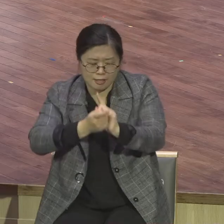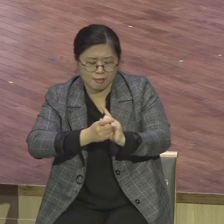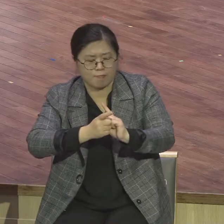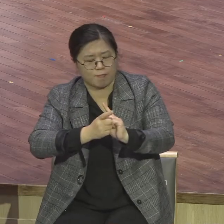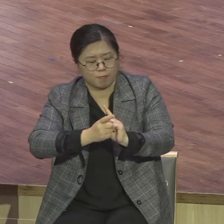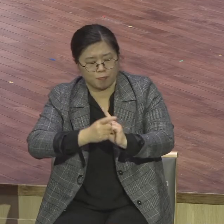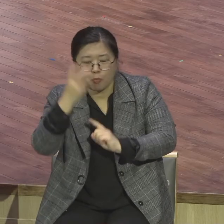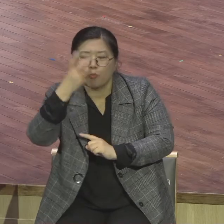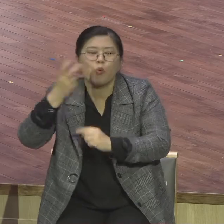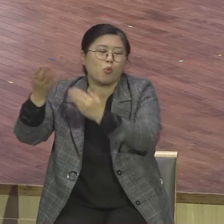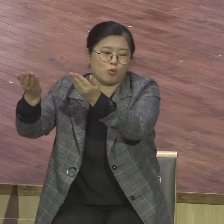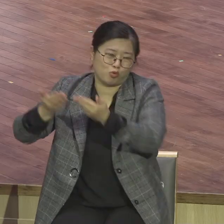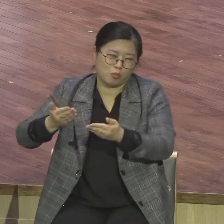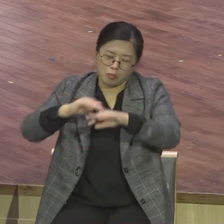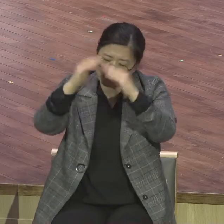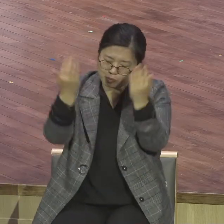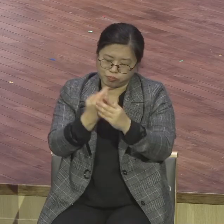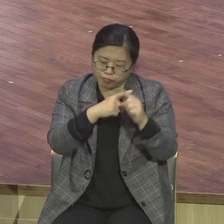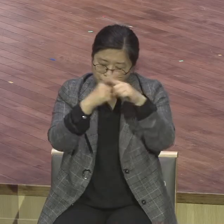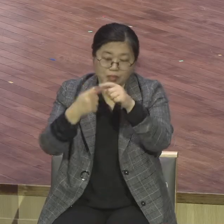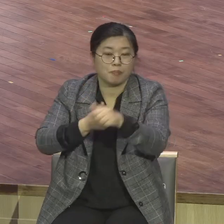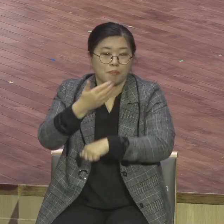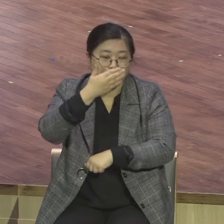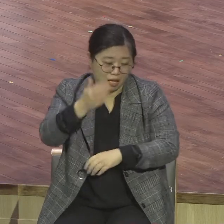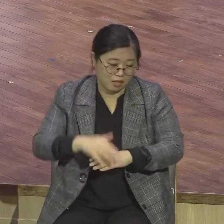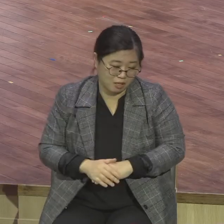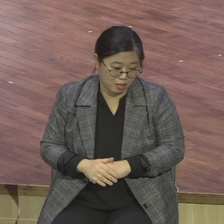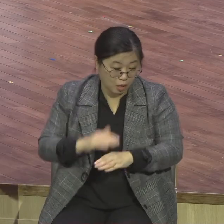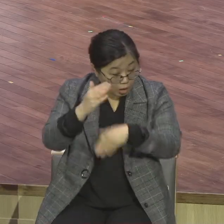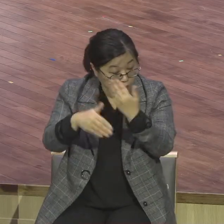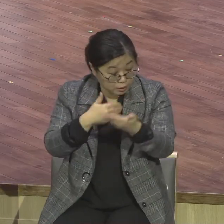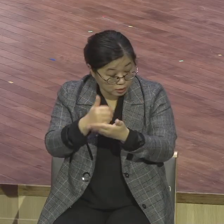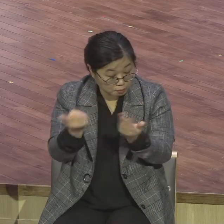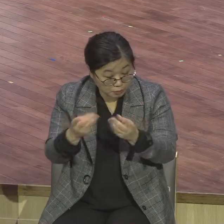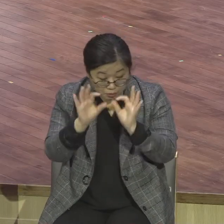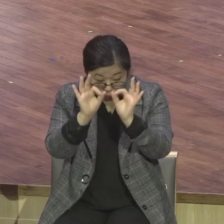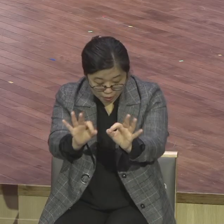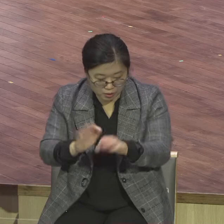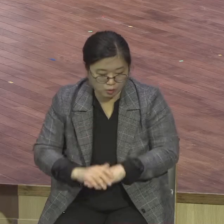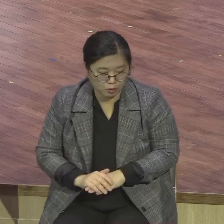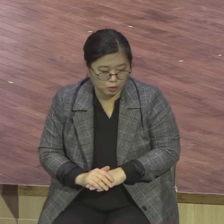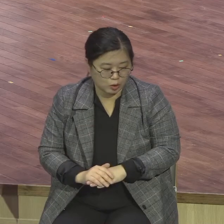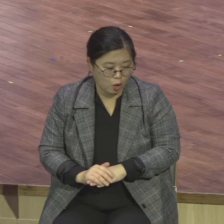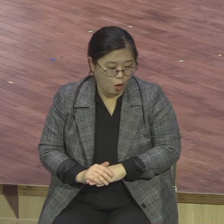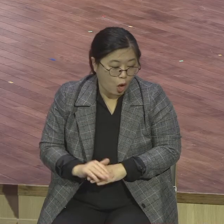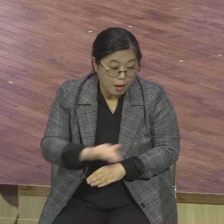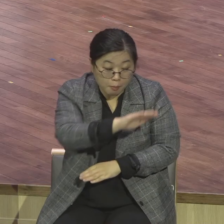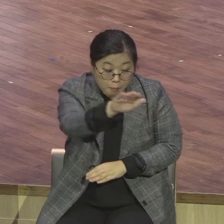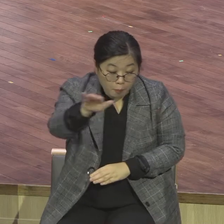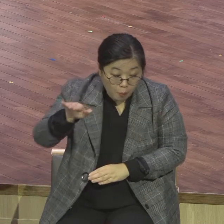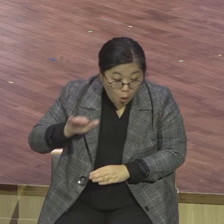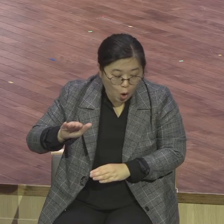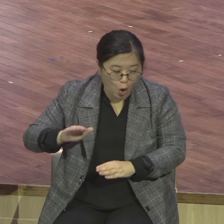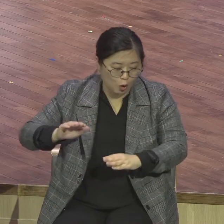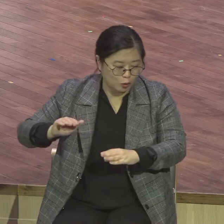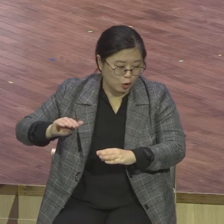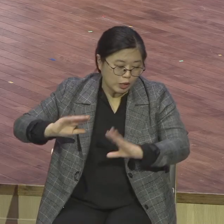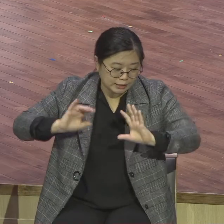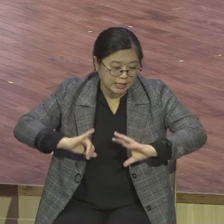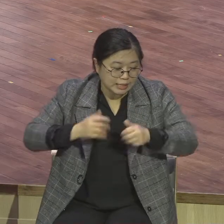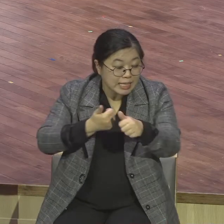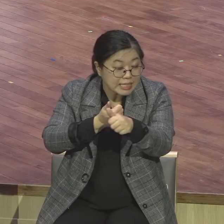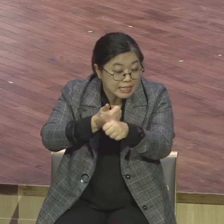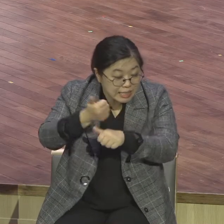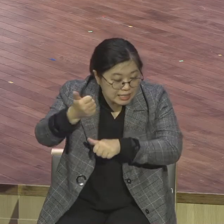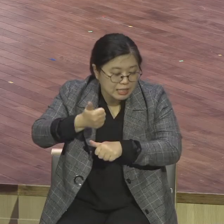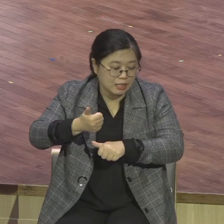이렇게 강조합니다. 무릇 하나님께로부터 난 자마다 세상을 이기느니라. 세상을 이기는 성령은 이것이니 우리의